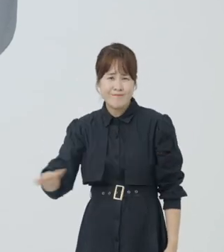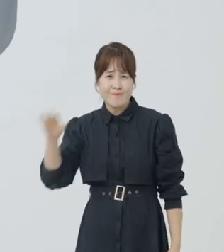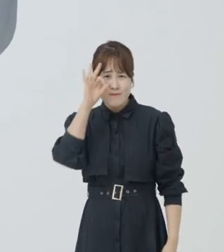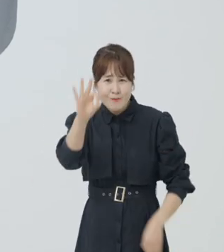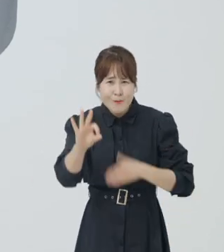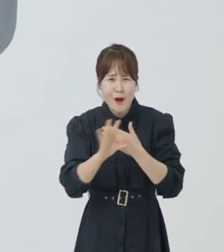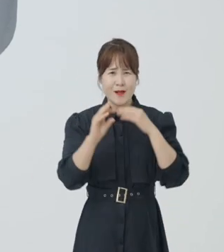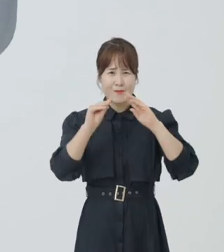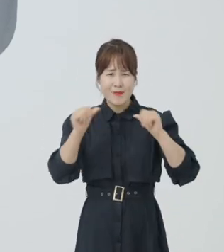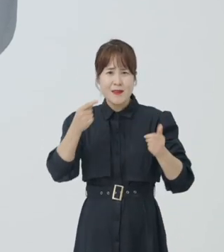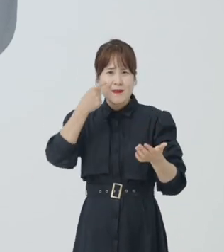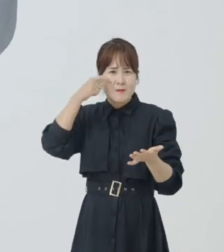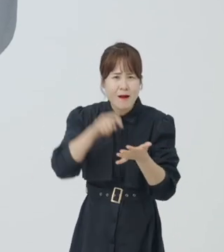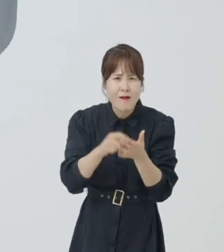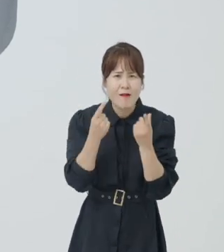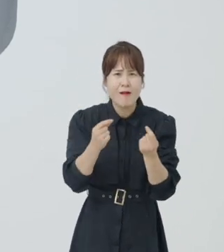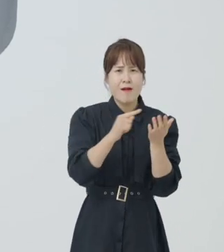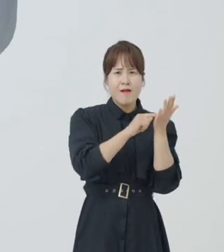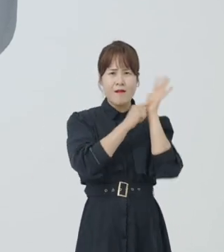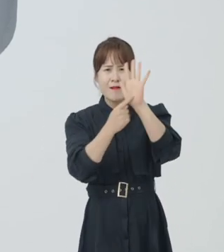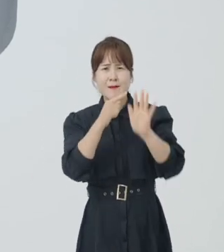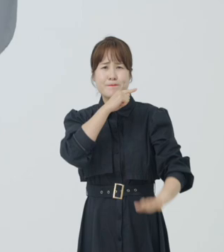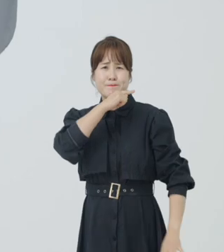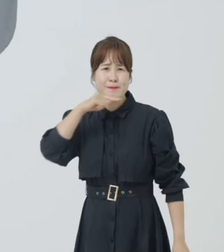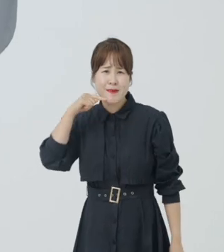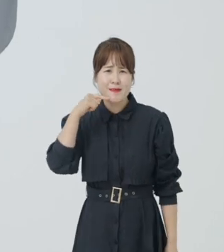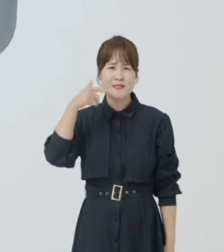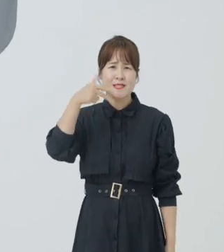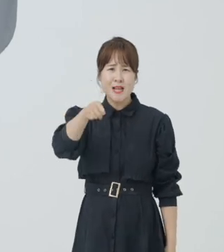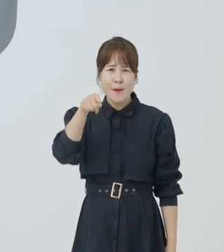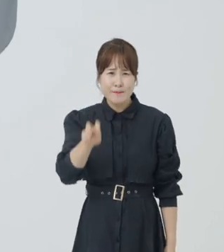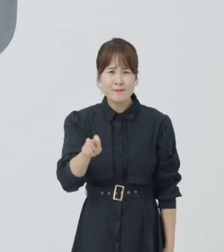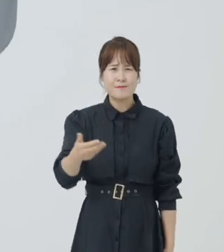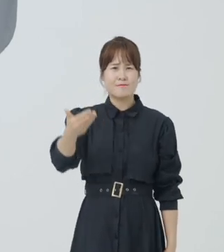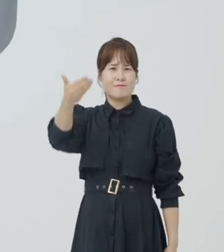바닥을 보면 흙에서 발굴된 듯 드러난 붉은